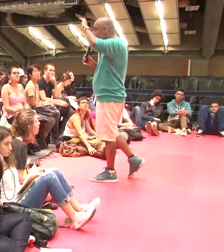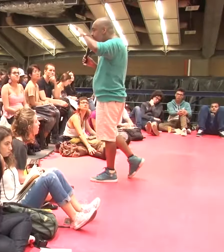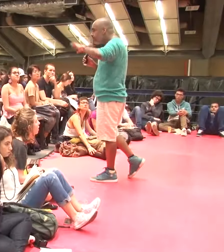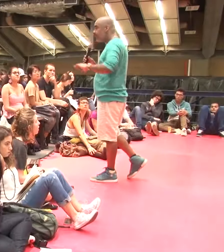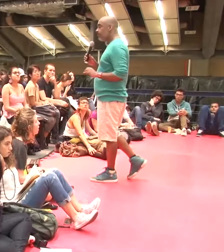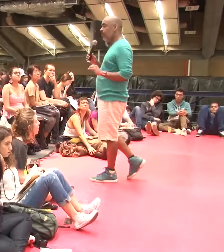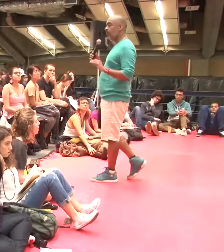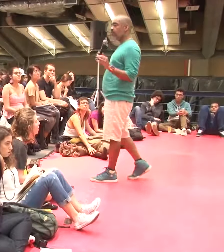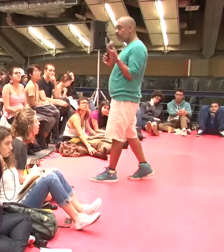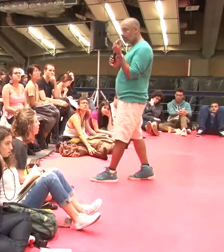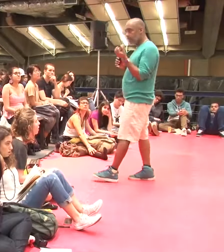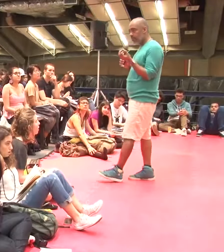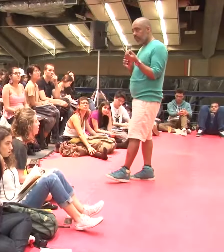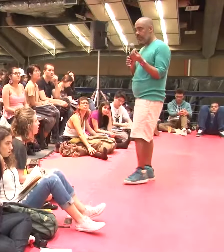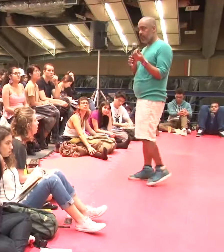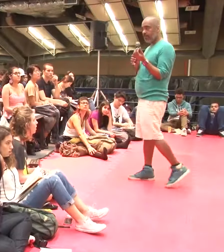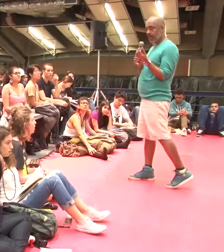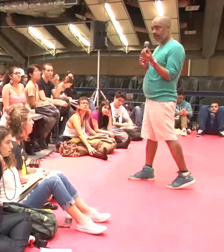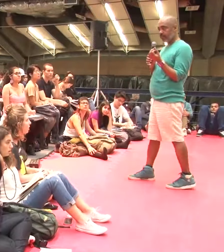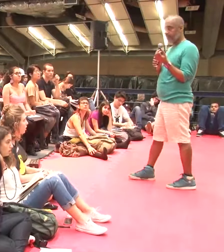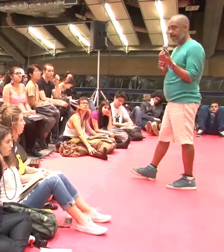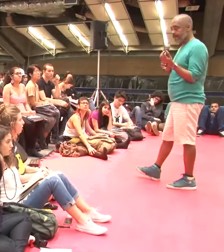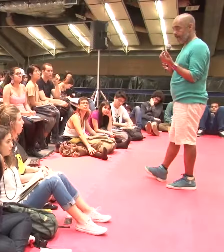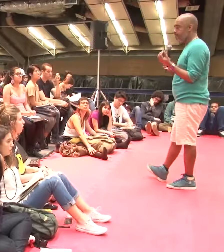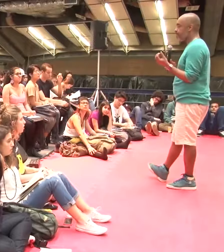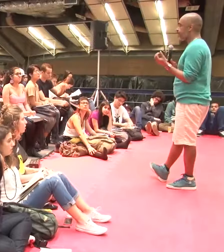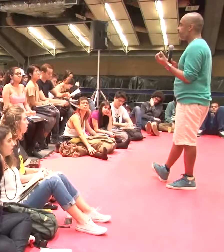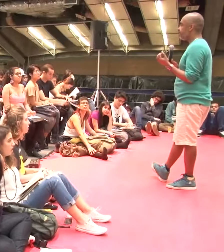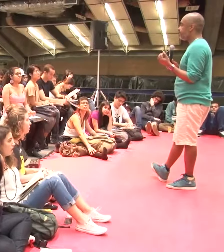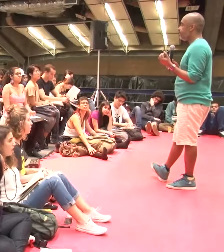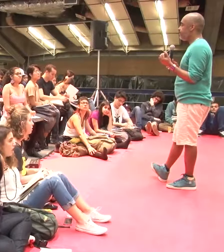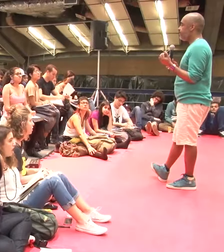metáforas muito, muito, muito, muito, muito elaboradas. Né?